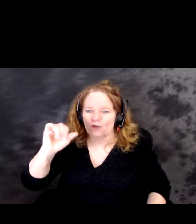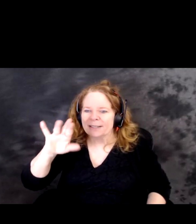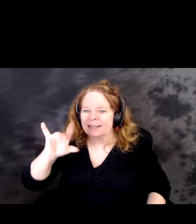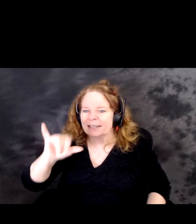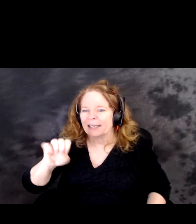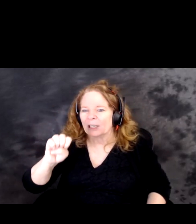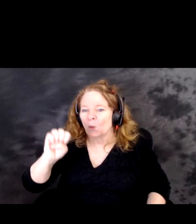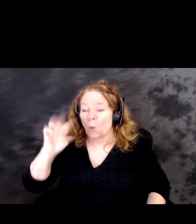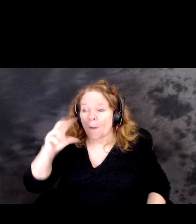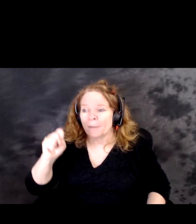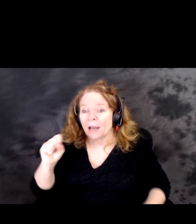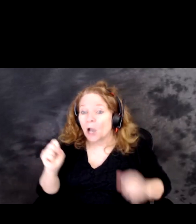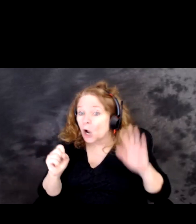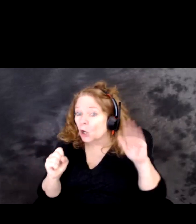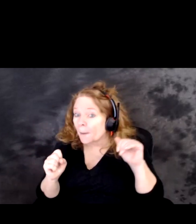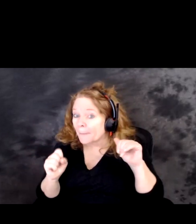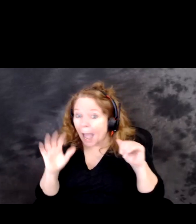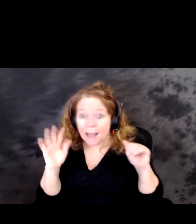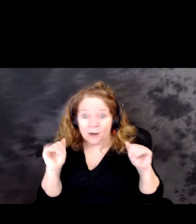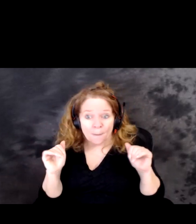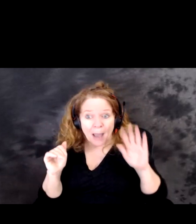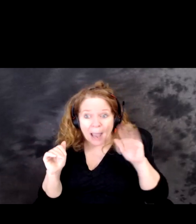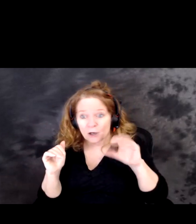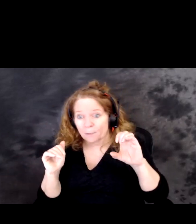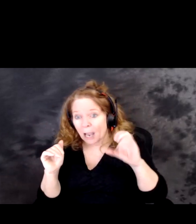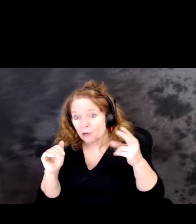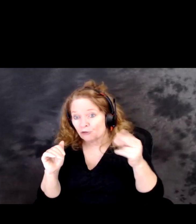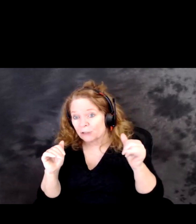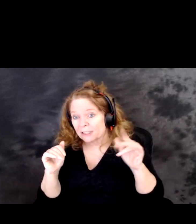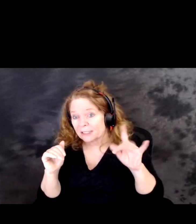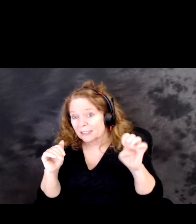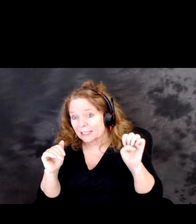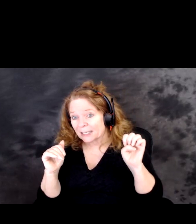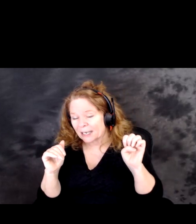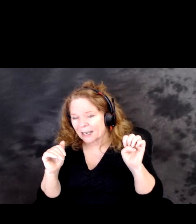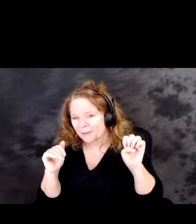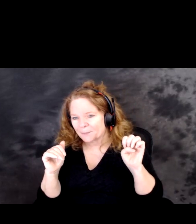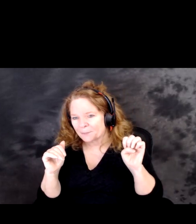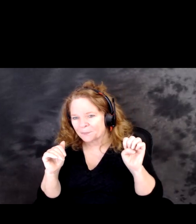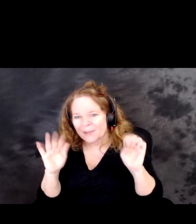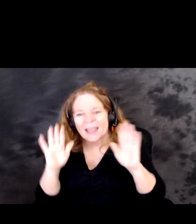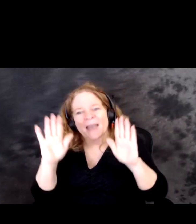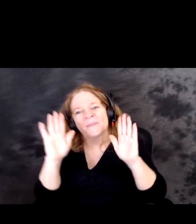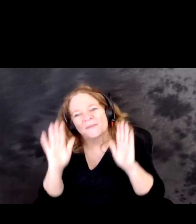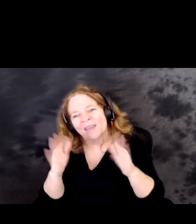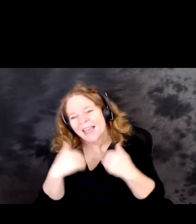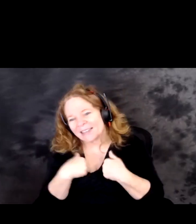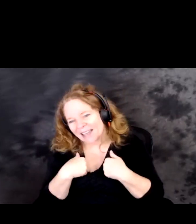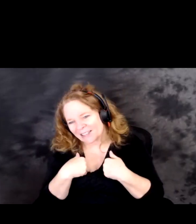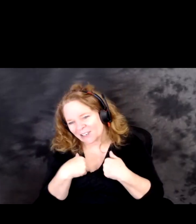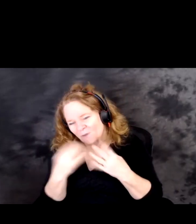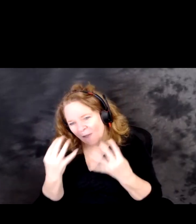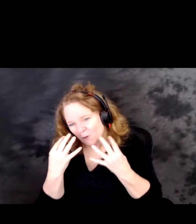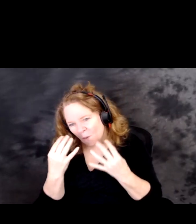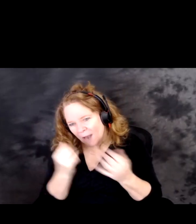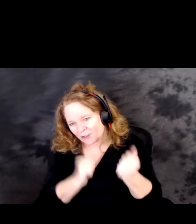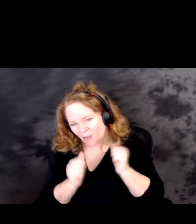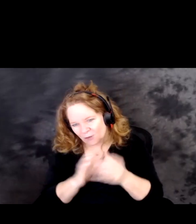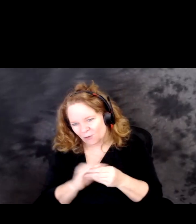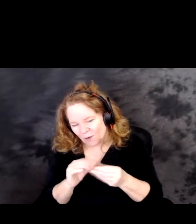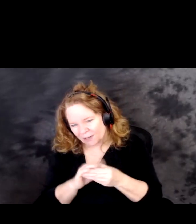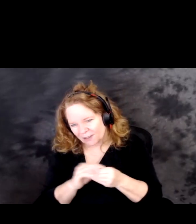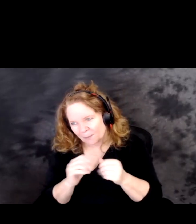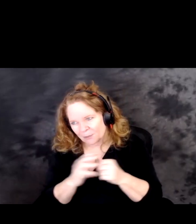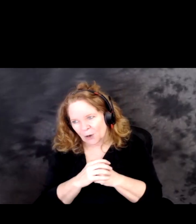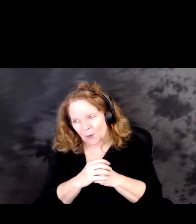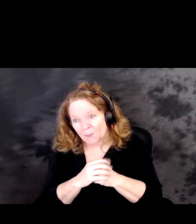Wow, Christy. Adiós, adiós, adiós, Christy, Christy, adiós. Que ha sido fantástico tenerte